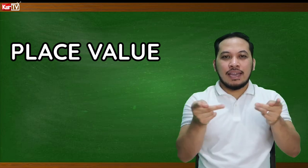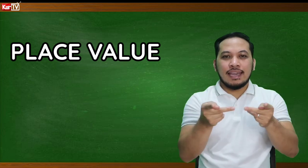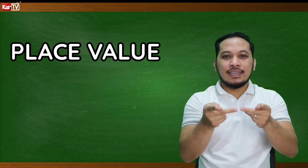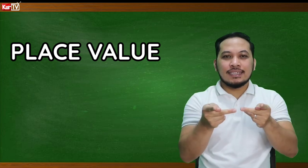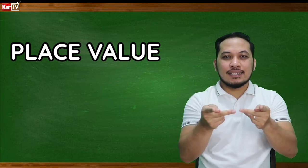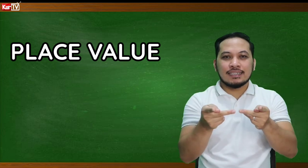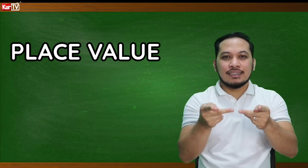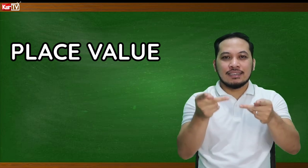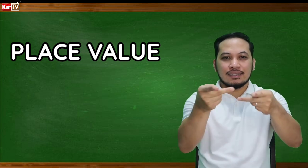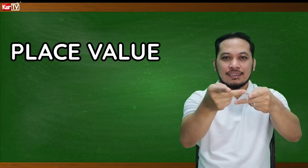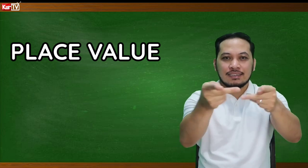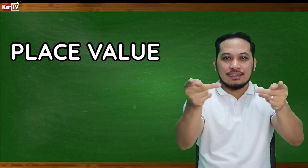Place